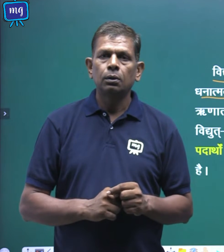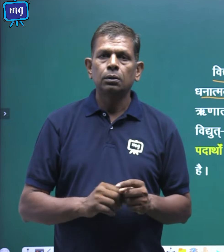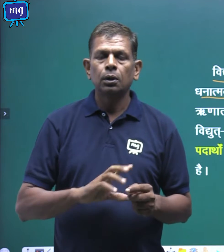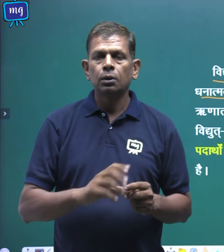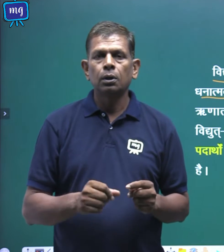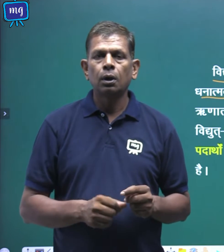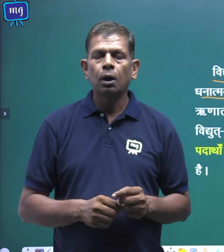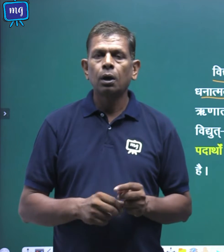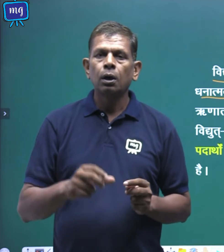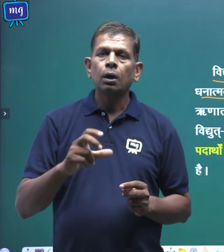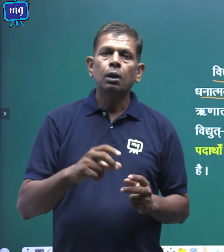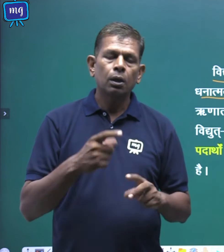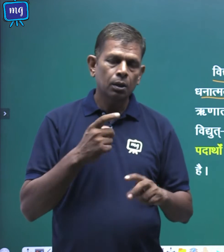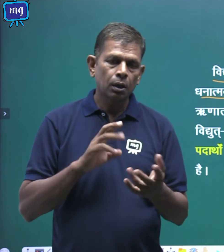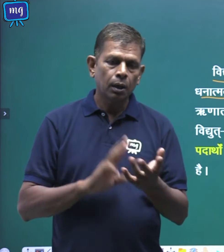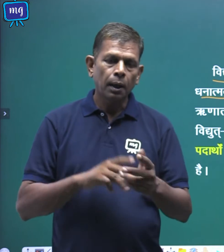तथा धातु की डिस्क